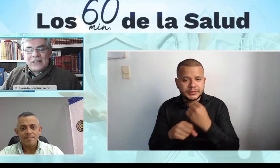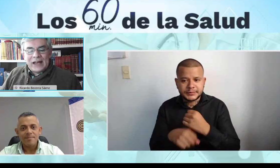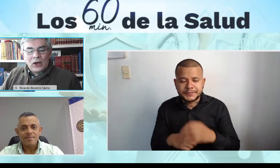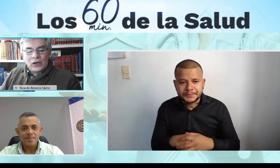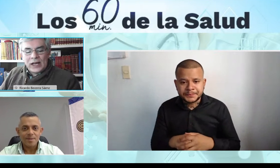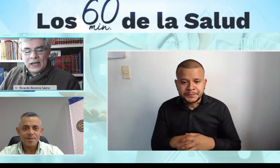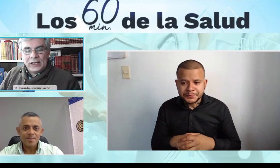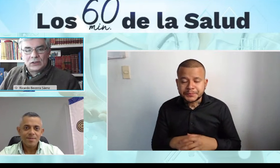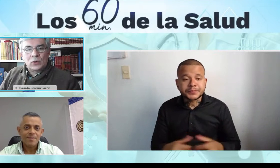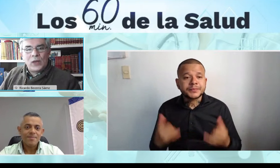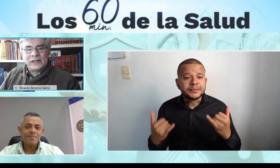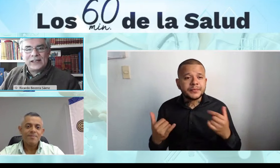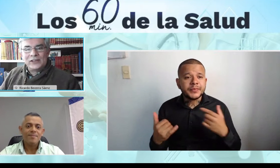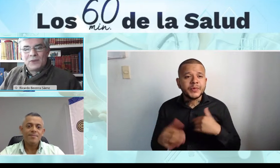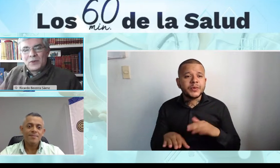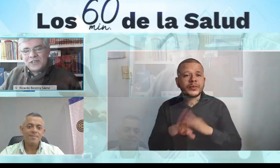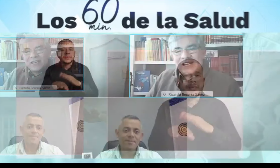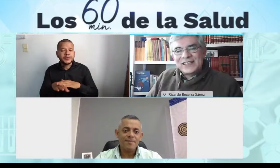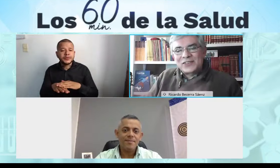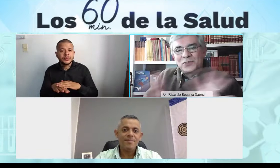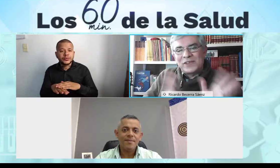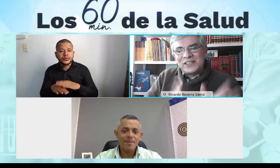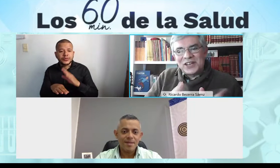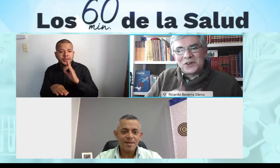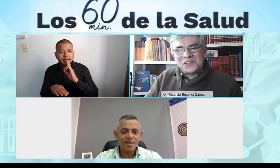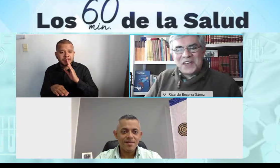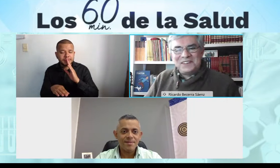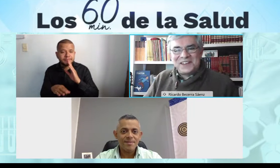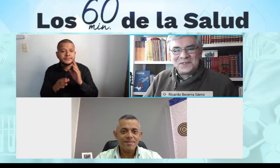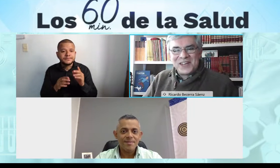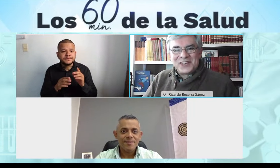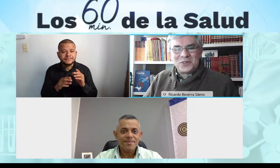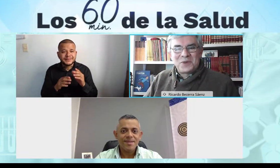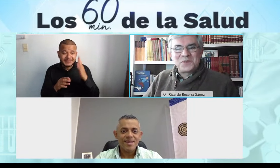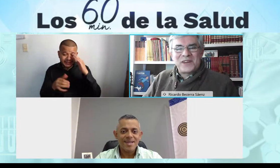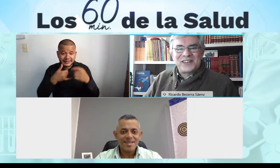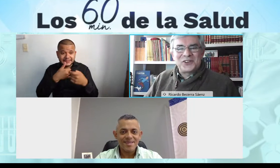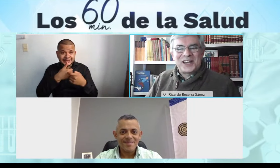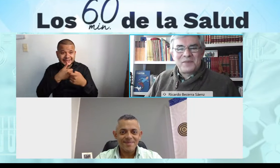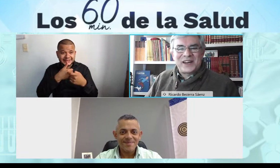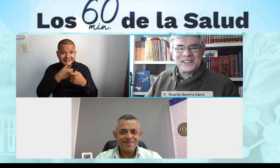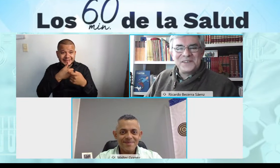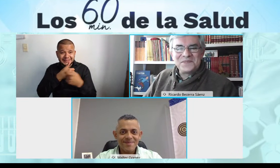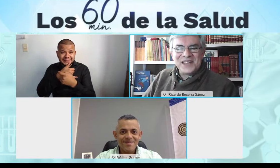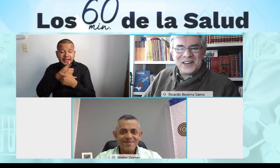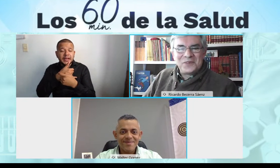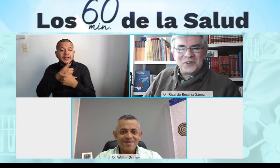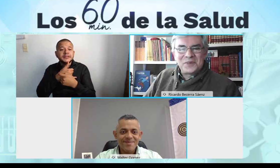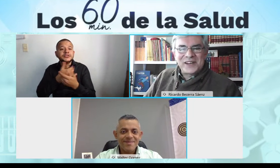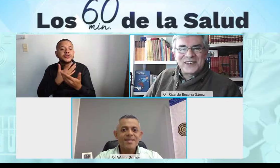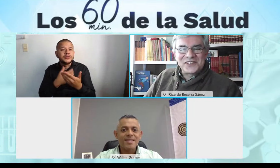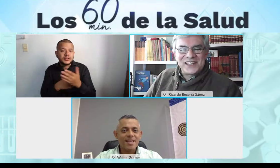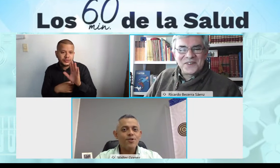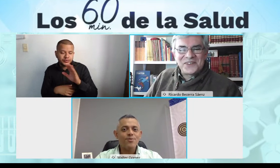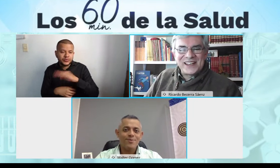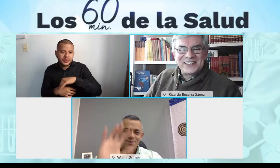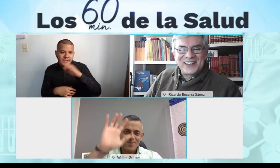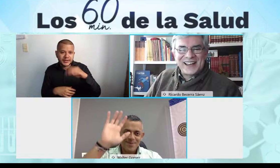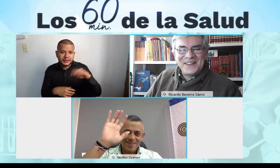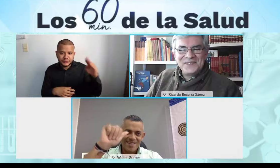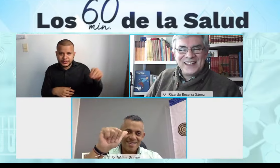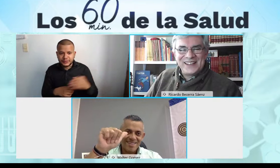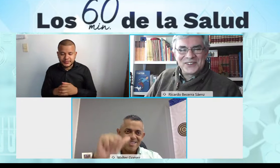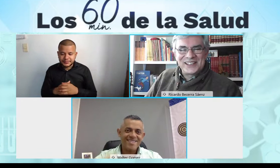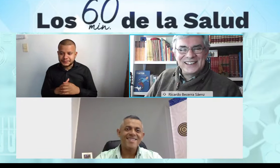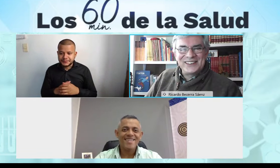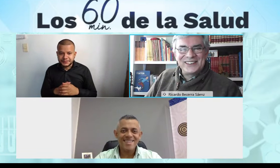Vamos a invitar ahora, doctor Walter, y nos vamos a ir hacia sus vecinos al occidente. Nos vamos para Antioquia, ¿le parece? Lo invito para que nos siga acompañando